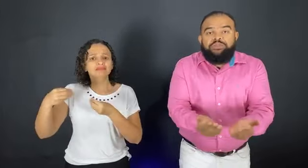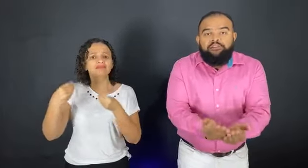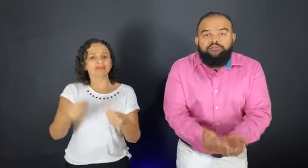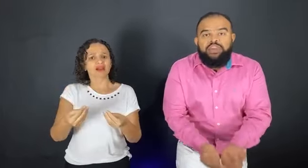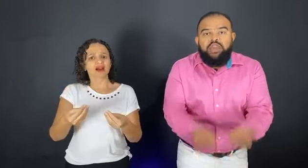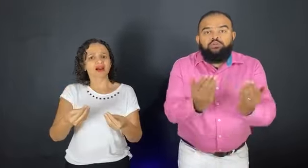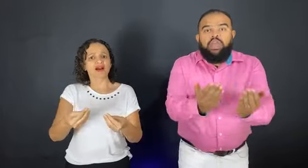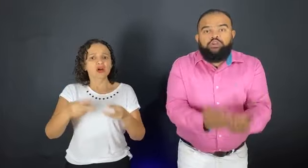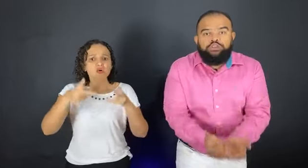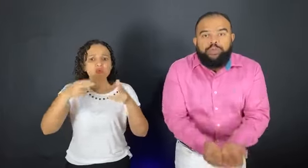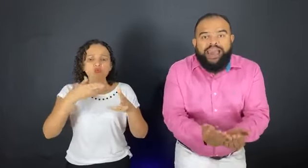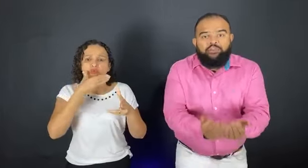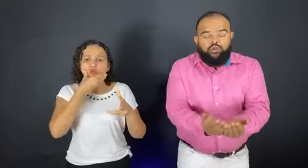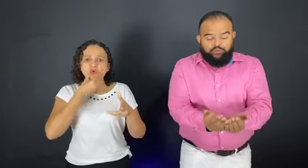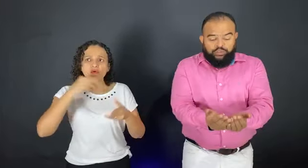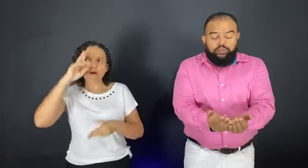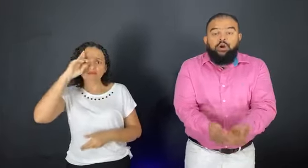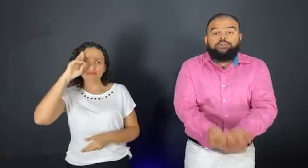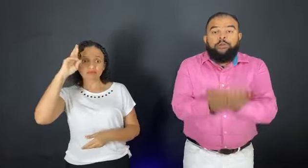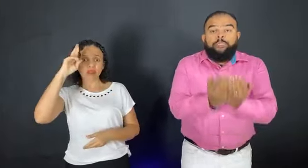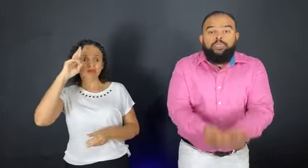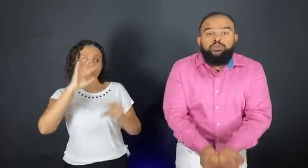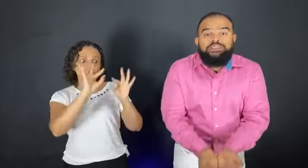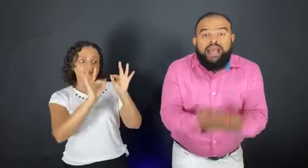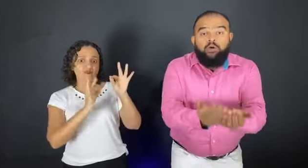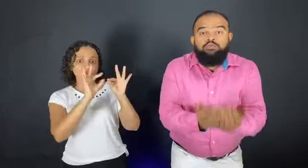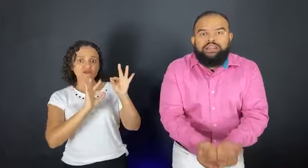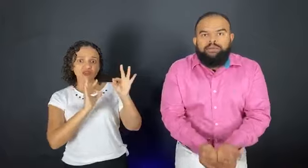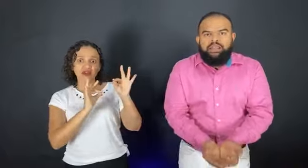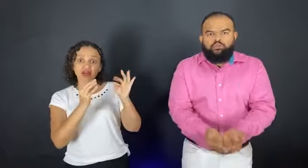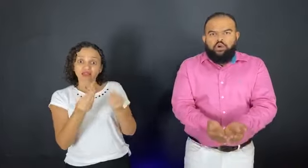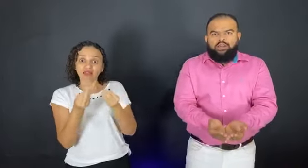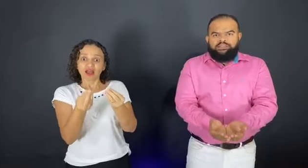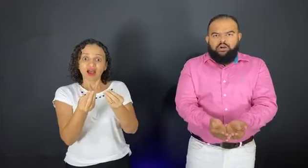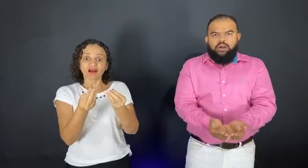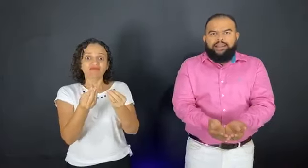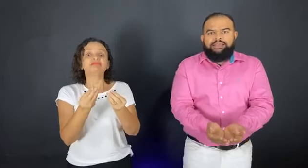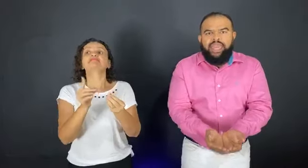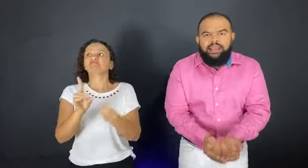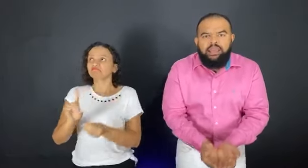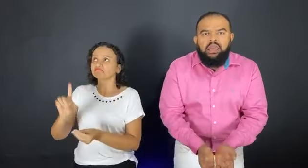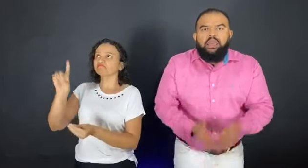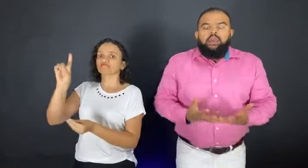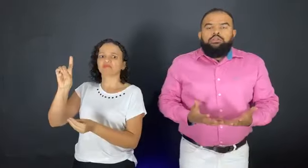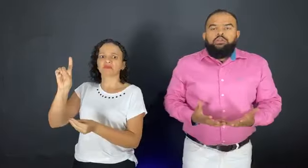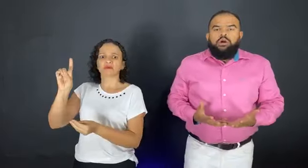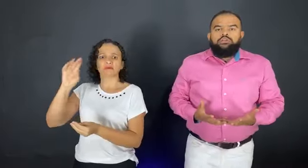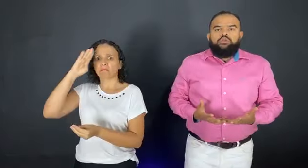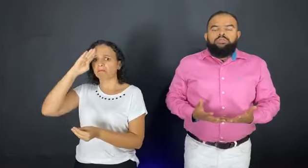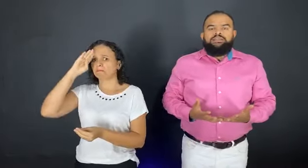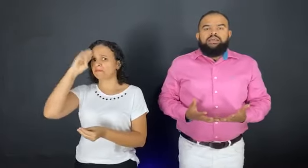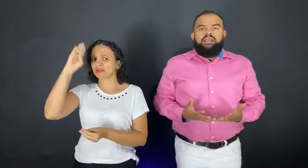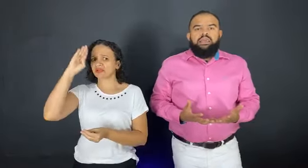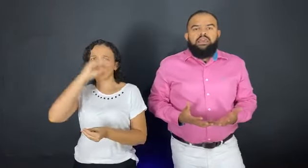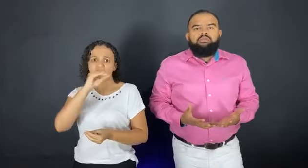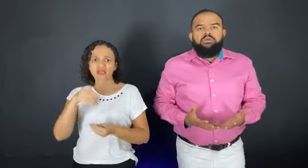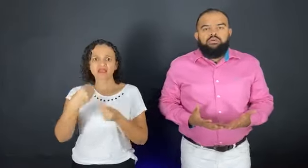o patrão da vinha, o Deus Pai Todo-Poderoso nos dá como trabalhadores da obra dele.